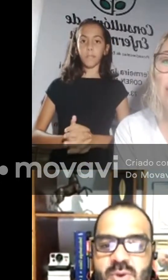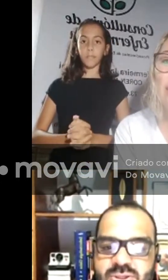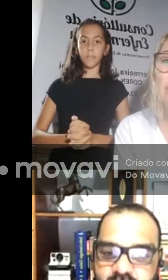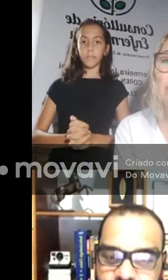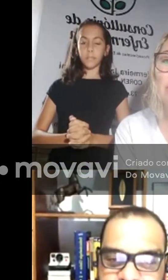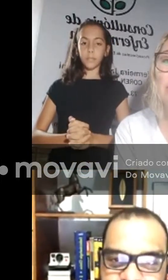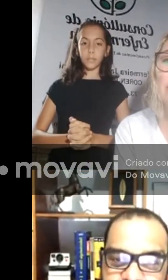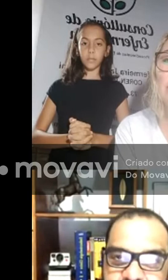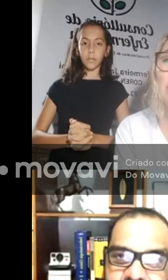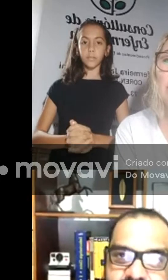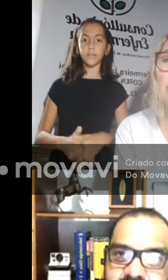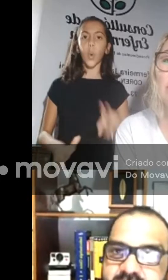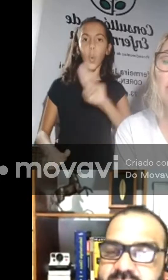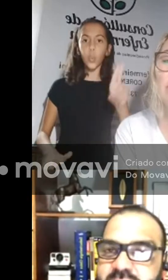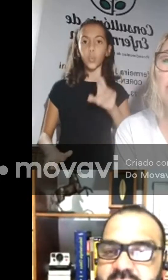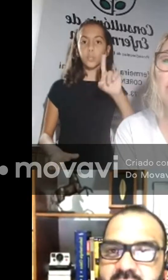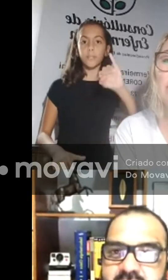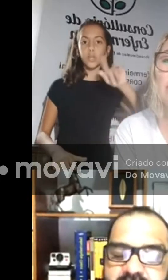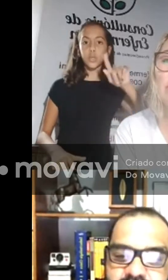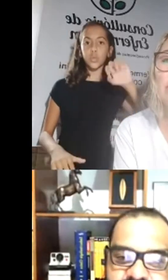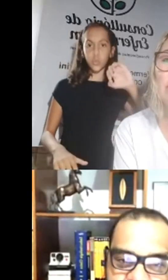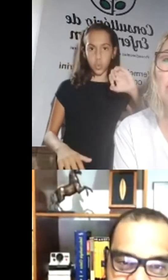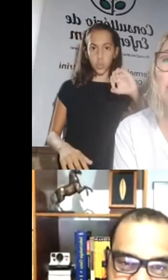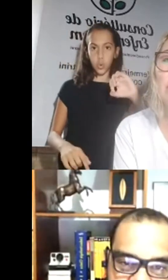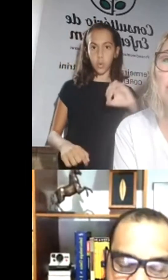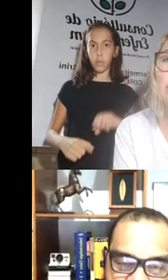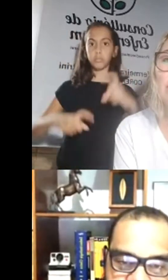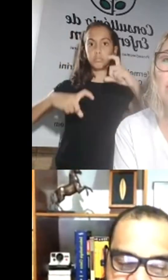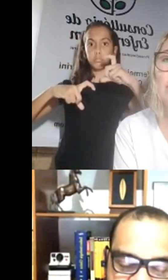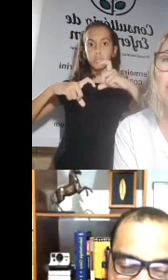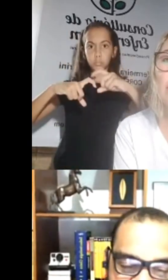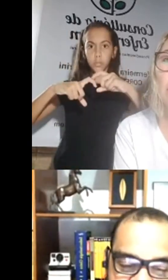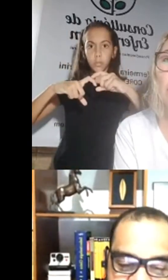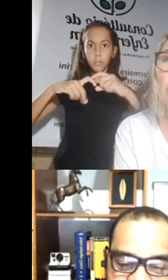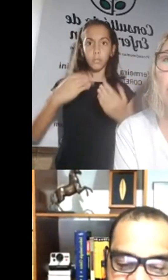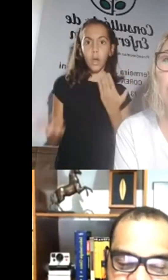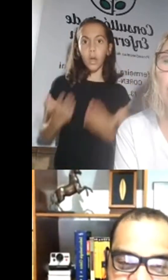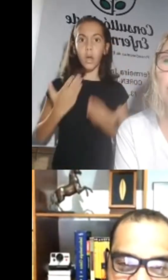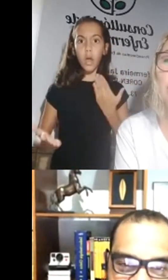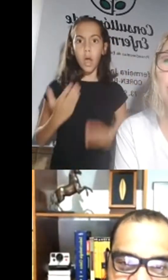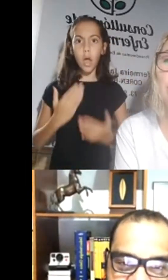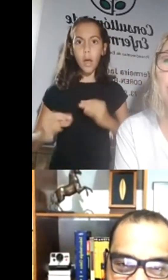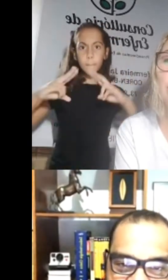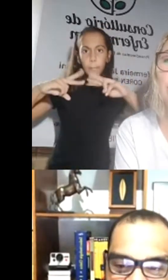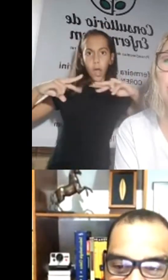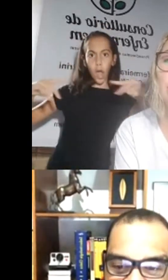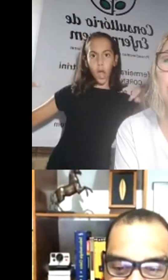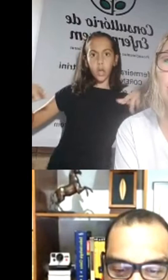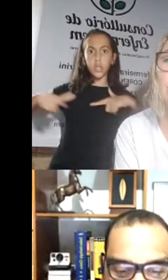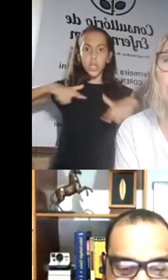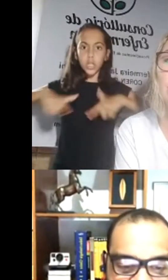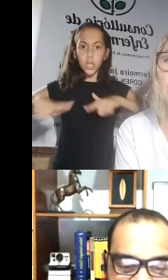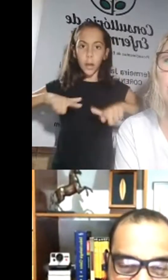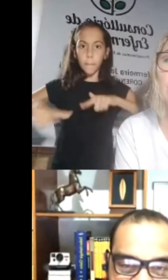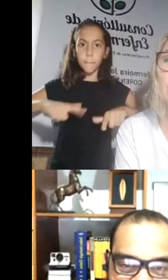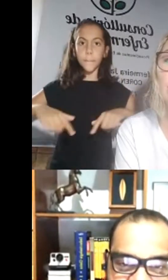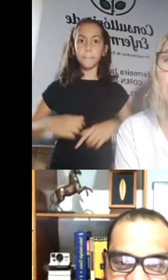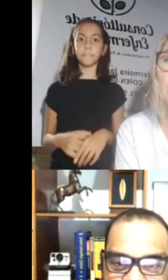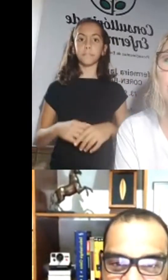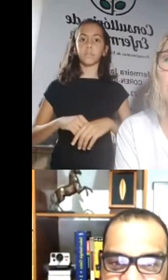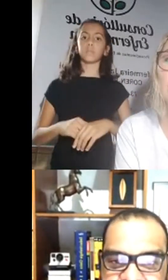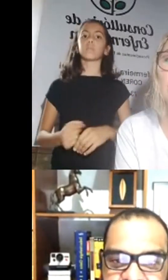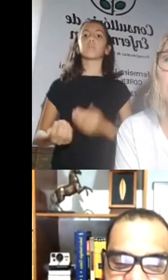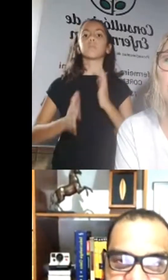Meu nome é Diogo, eu sou médico, né, há 14 anos. Venho trabalhando na área de endocrinologia,